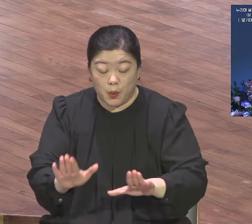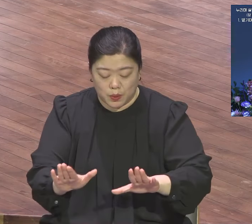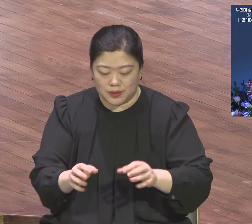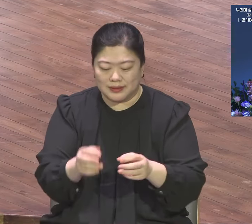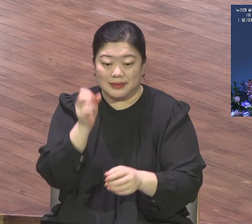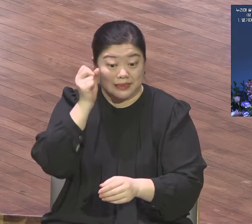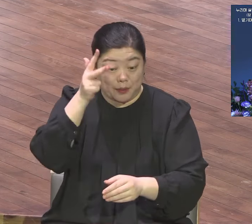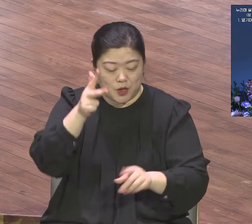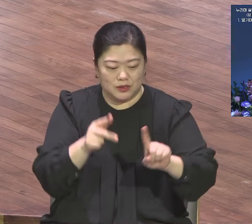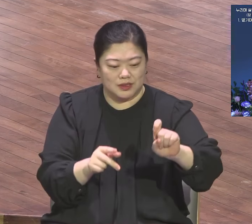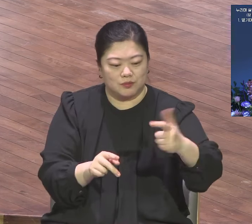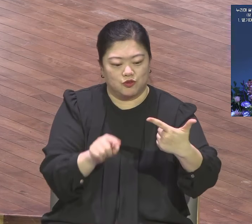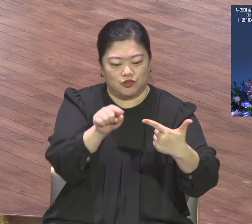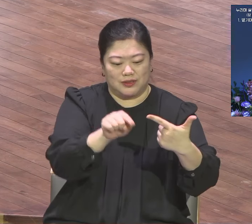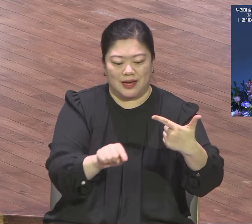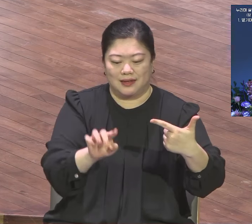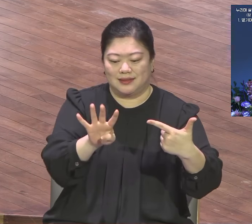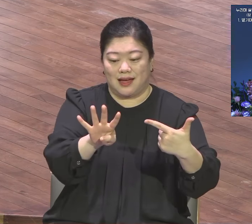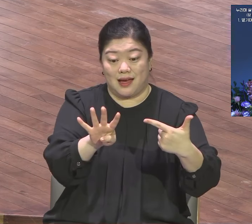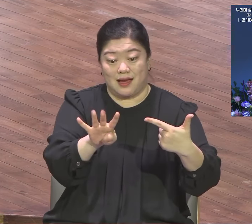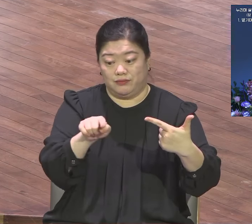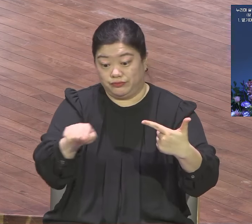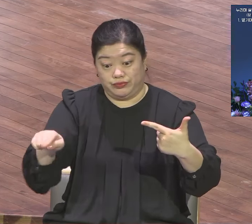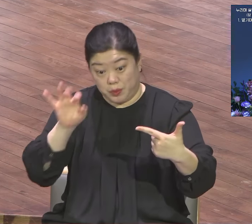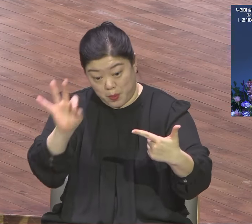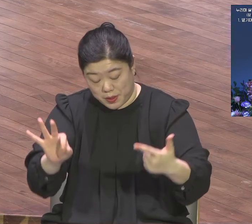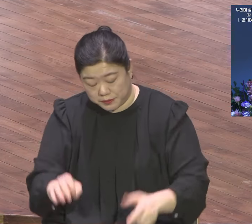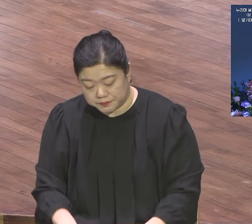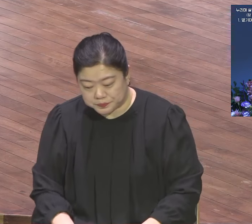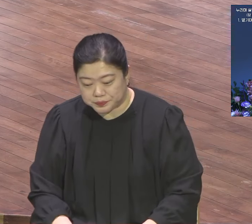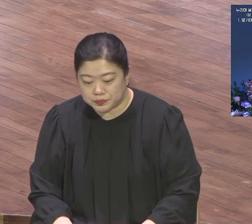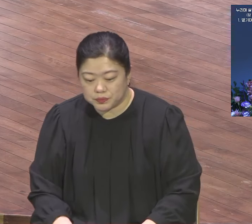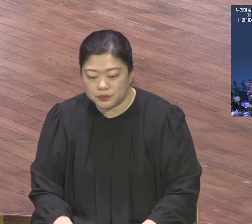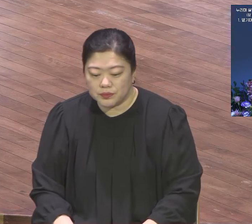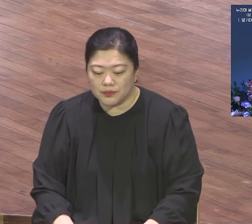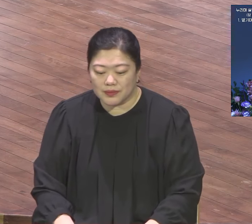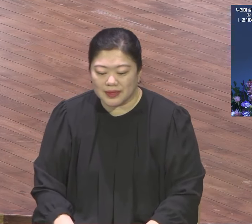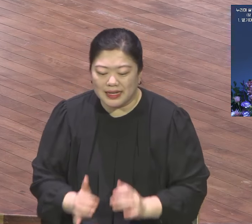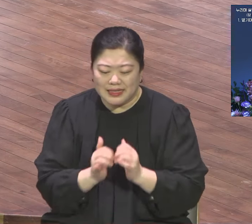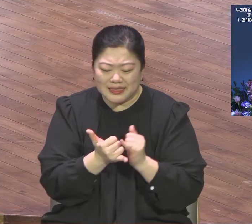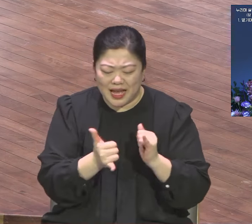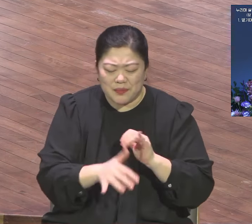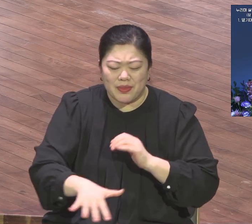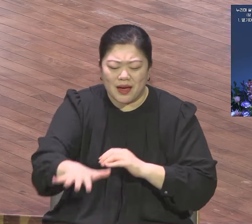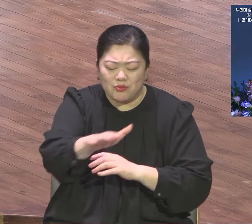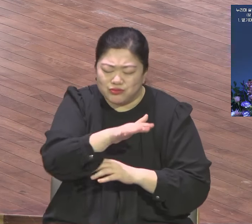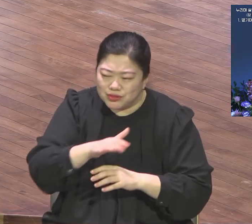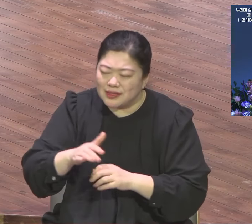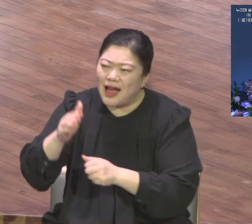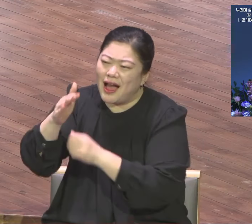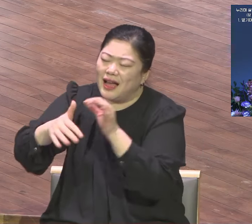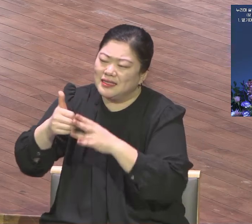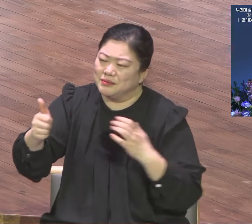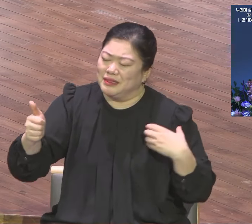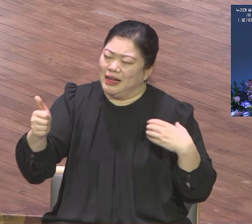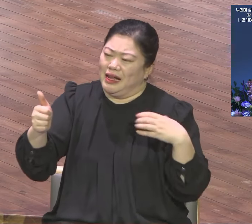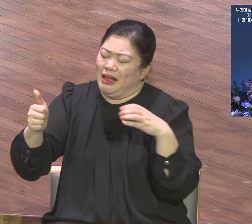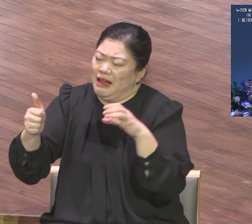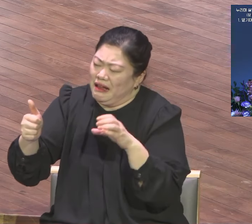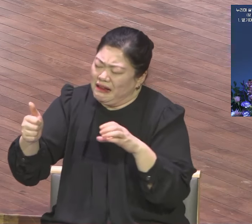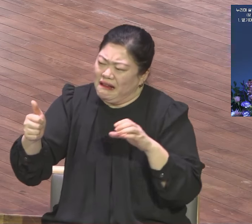우리가 인생을 살면서 하나님께 쉽게 맡기지 못하는 부분 두 가지를 정리해 놓았어요.